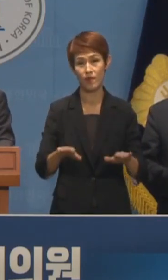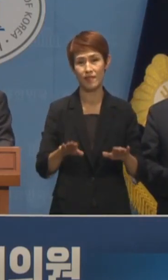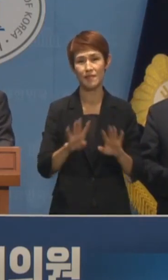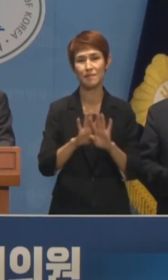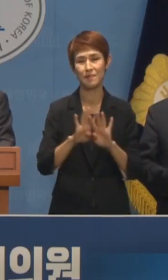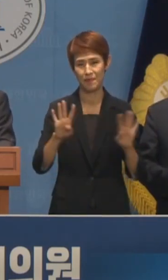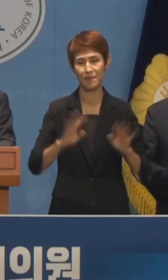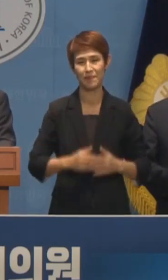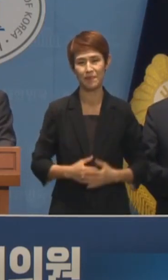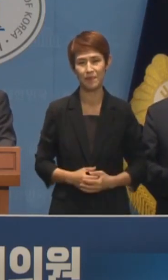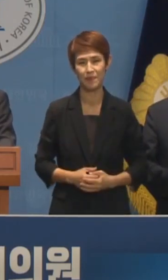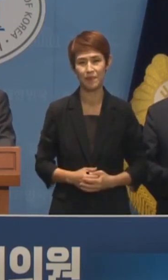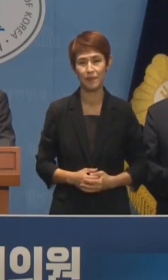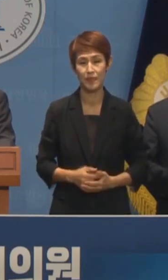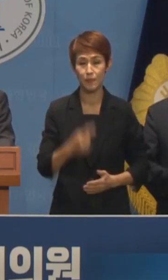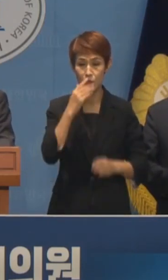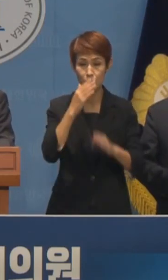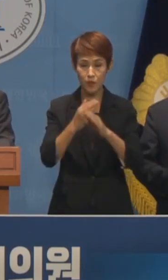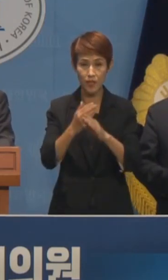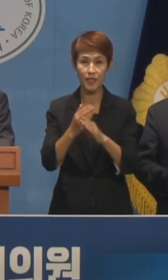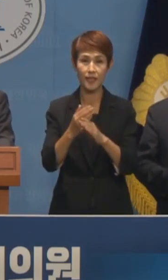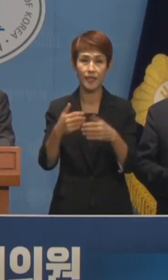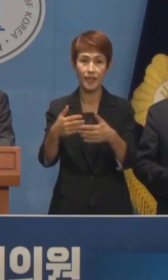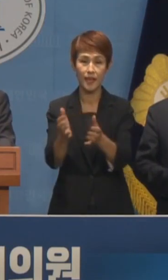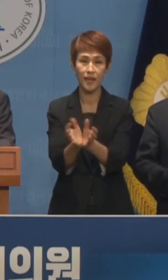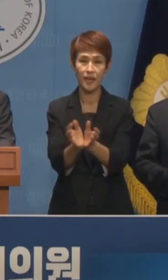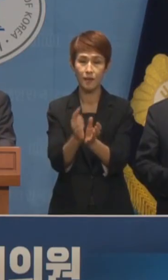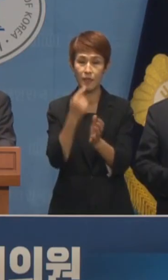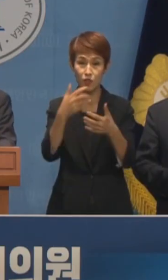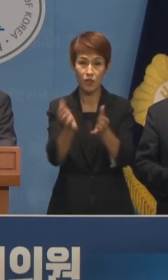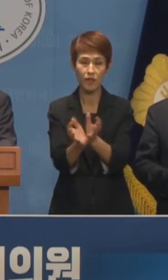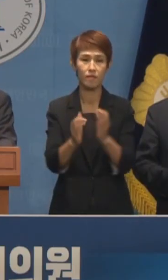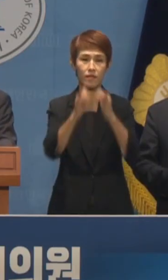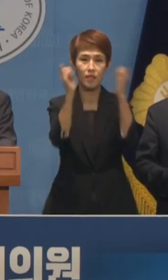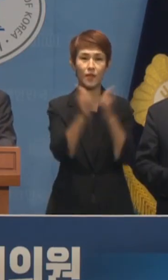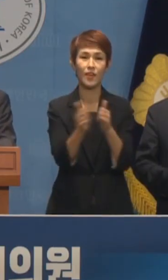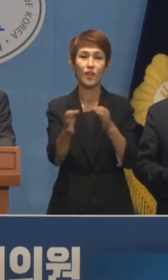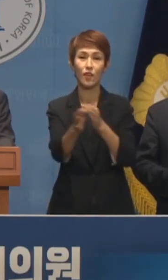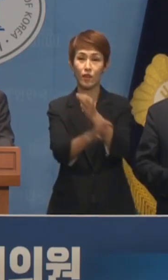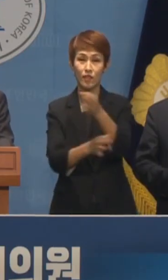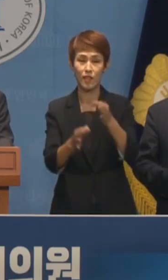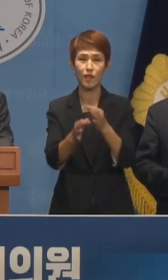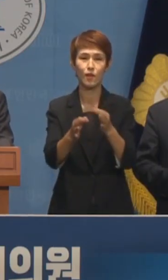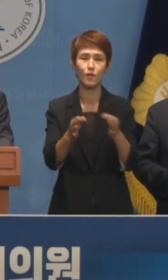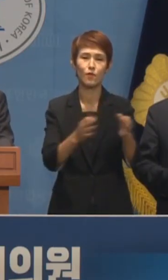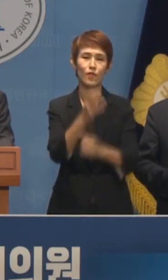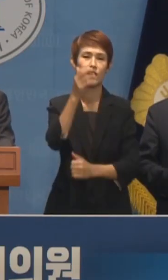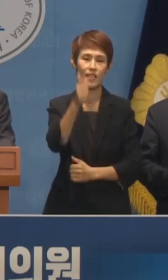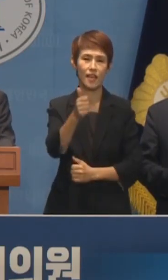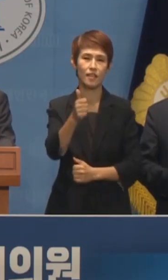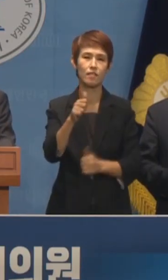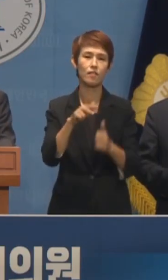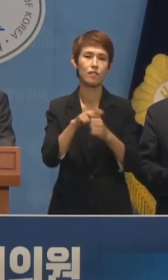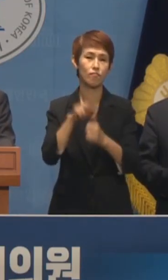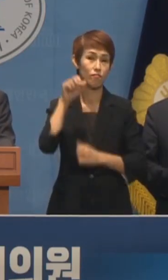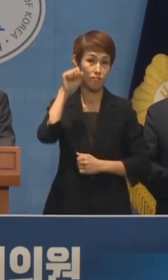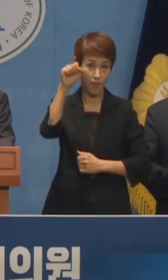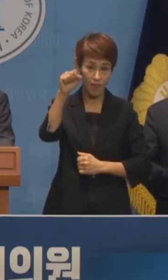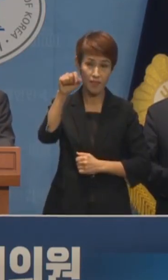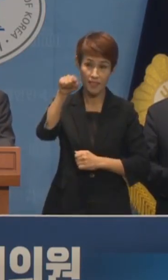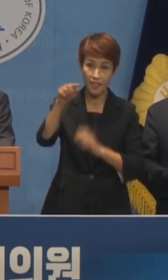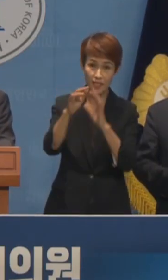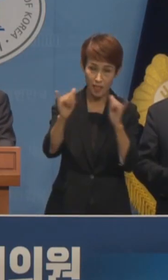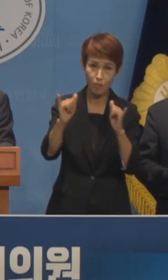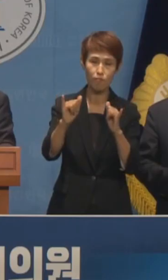민주당 사회적경제위원회 위원장 선거를 계기로 우리 한번 제대로 준비해보자라고 하는